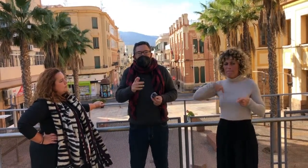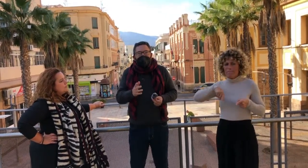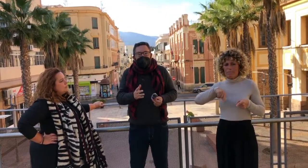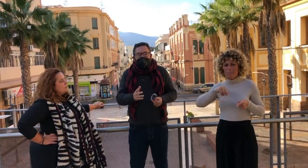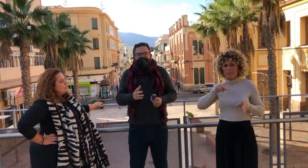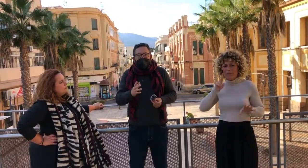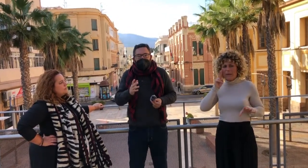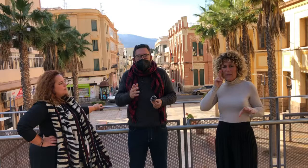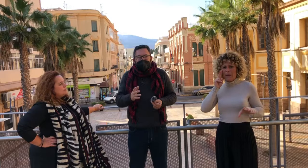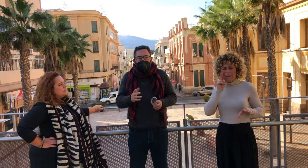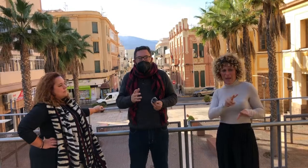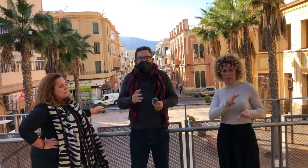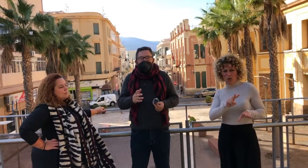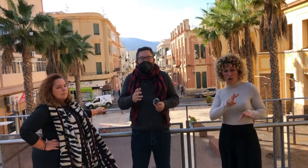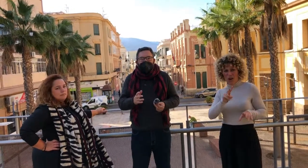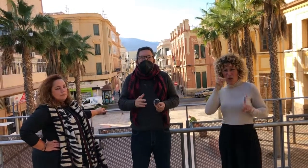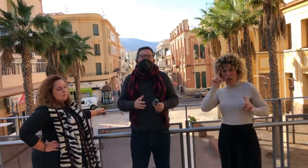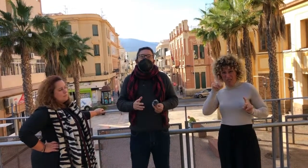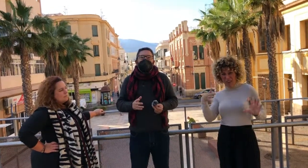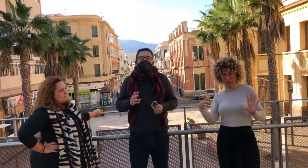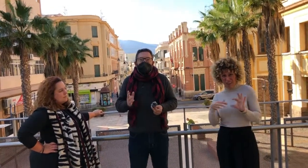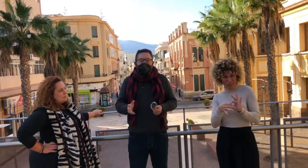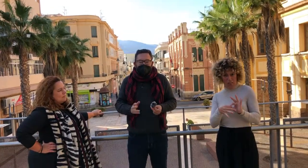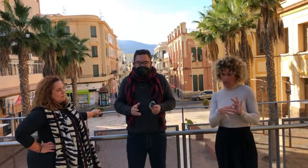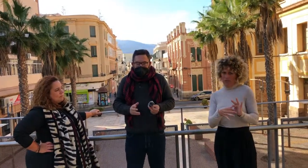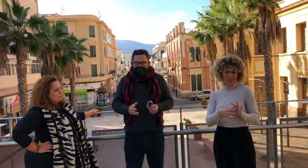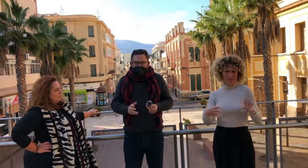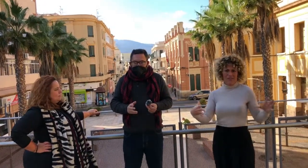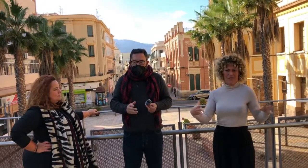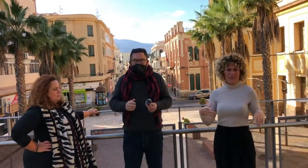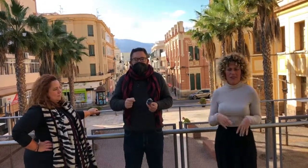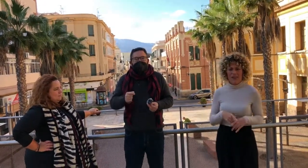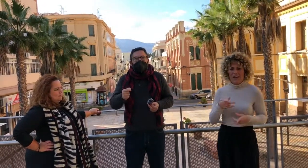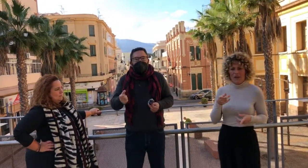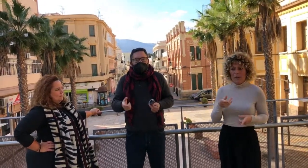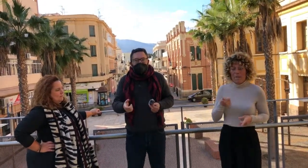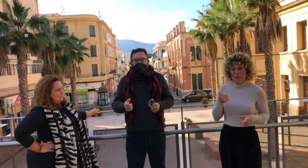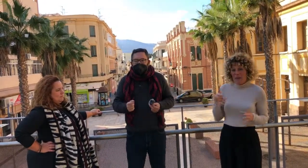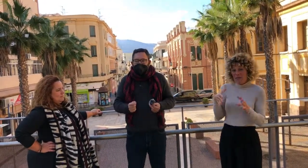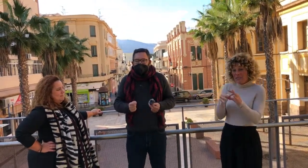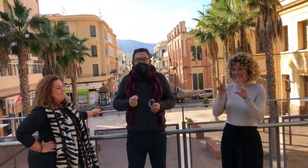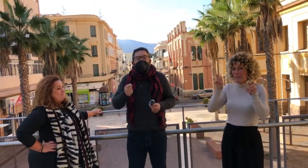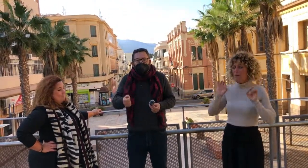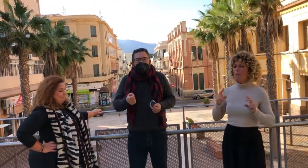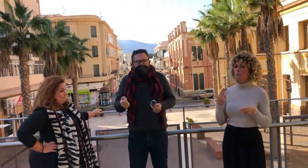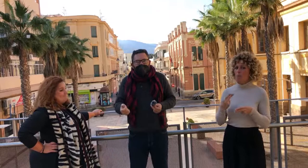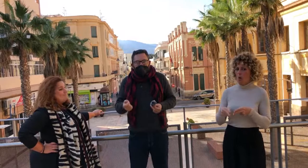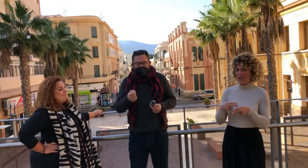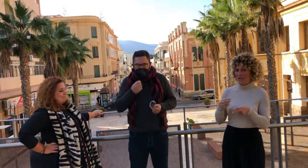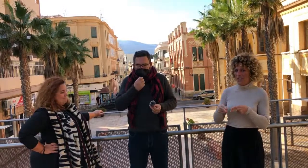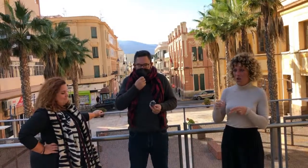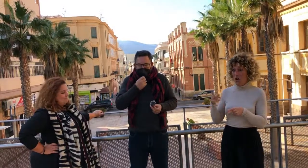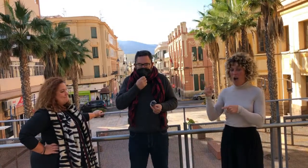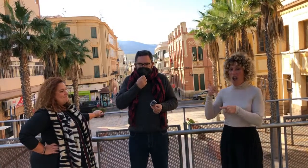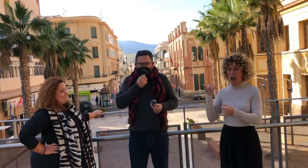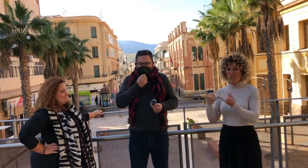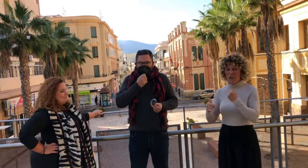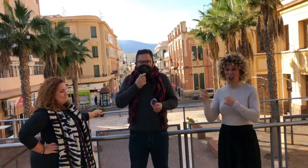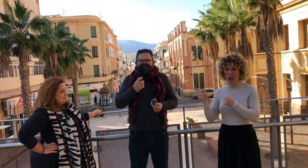que no tienen nada que ver con la educación, sino que más bien tienen que ver con temas políticos que arruinan la educación,